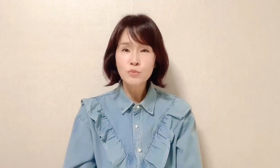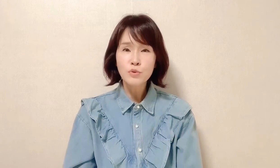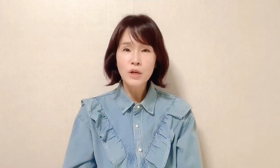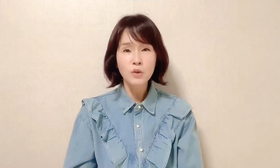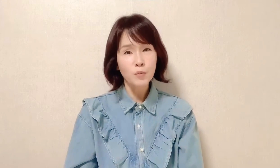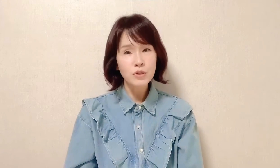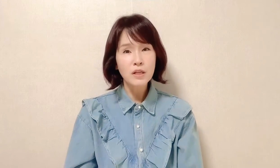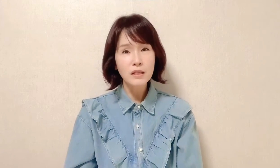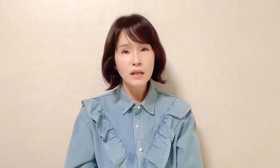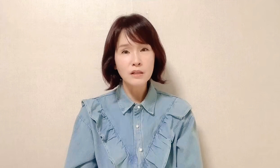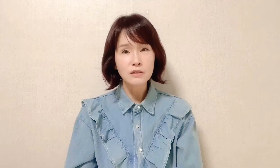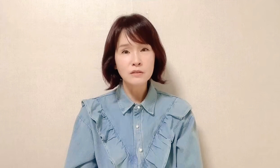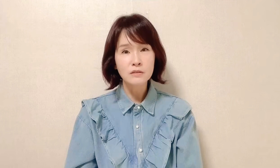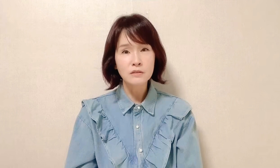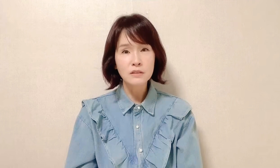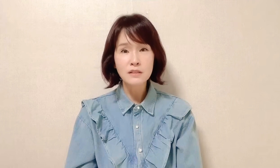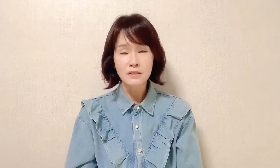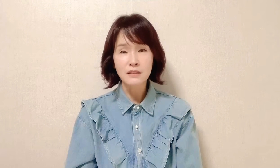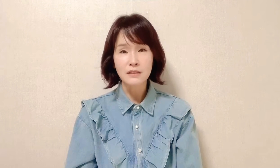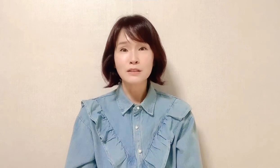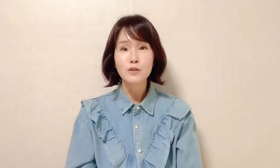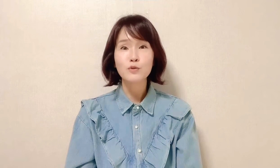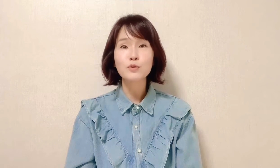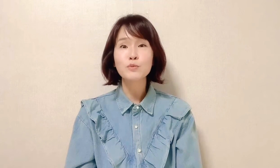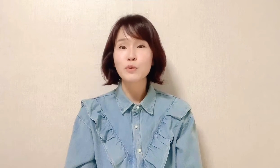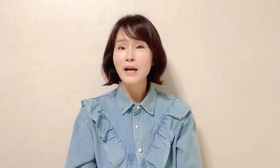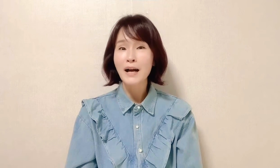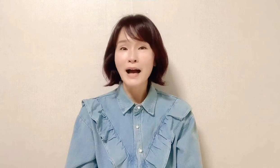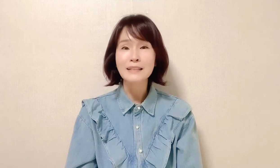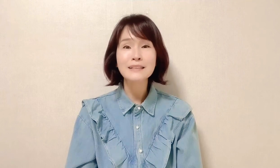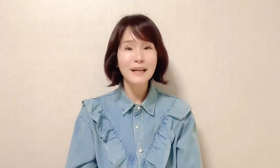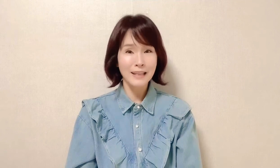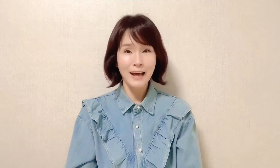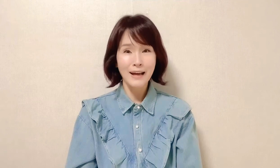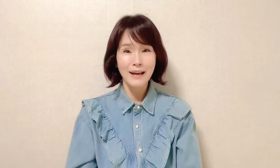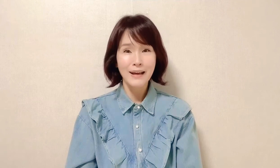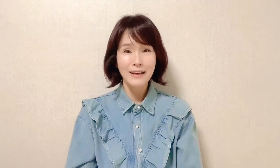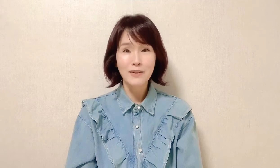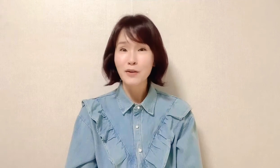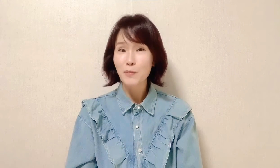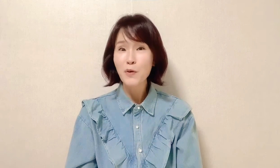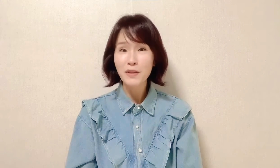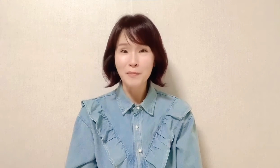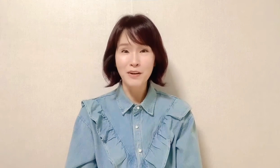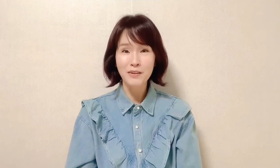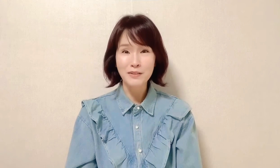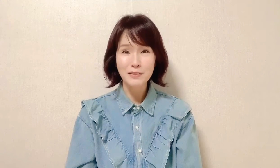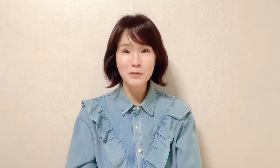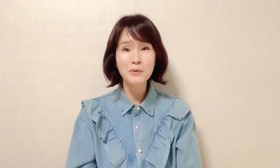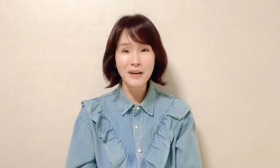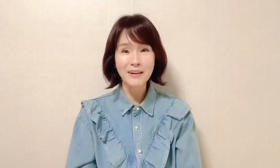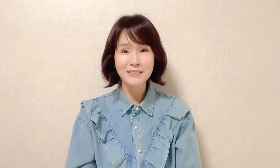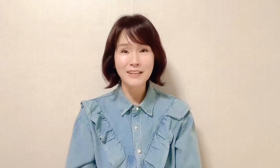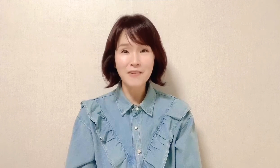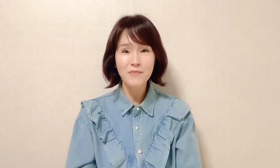웃음소리가 넘쳐난다라는 뜻은 웃음소리가 가득하다. 이렇게 표현하면 좋을 것 같거든요.